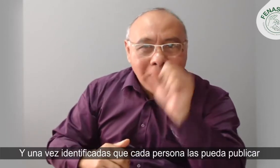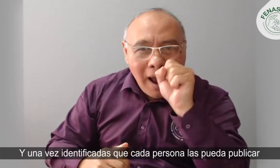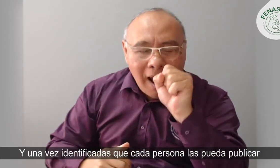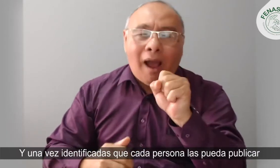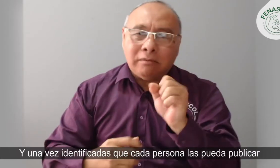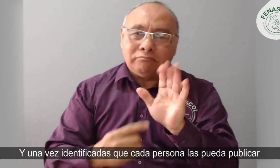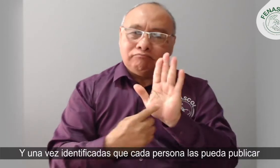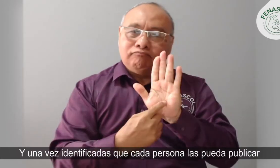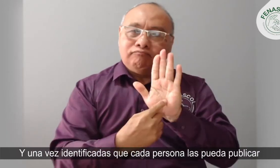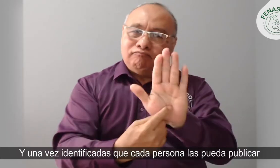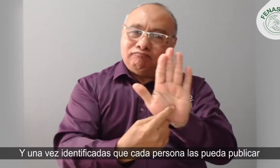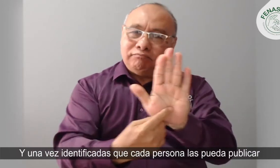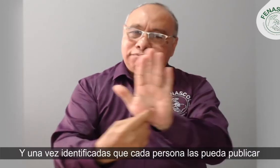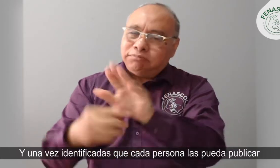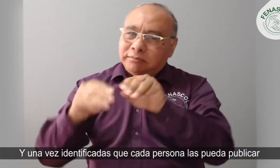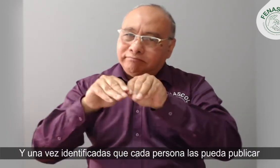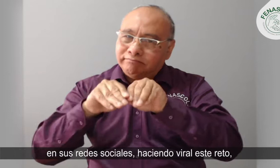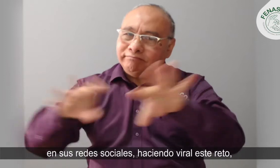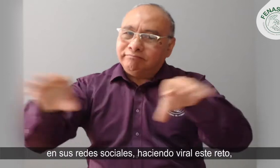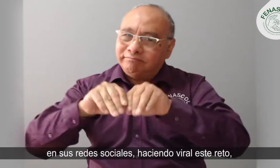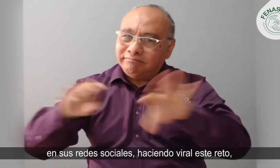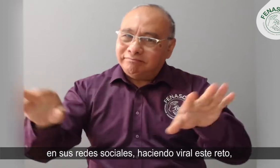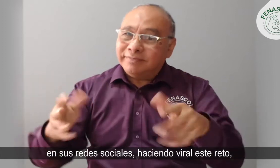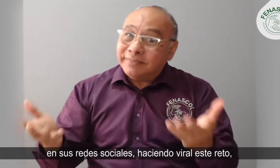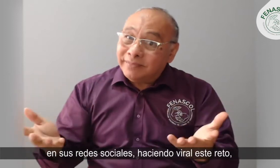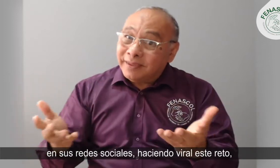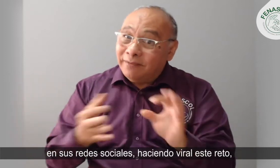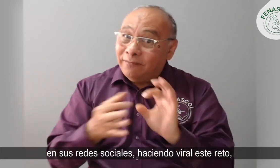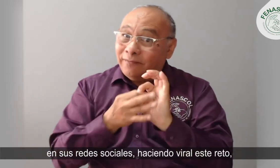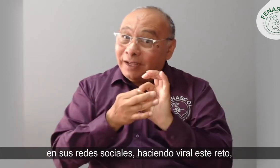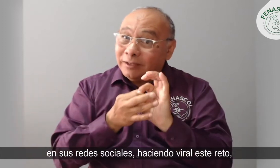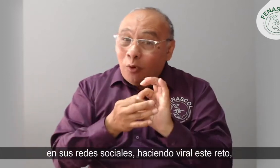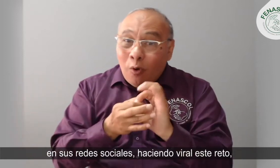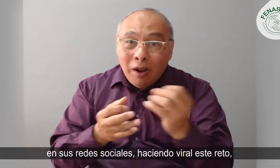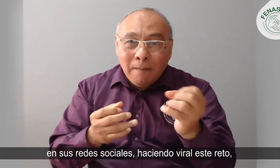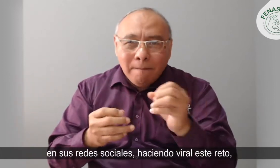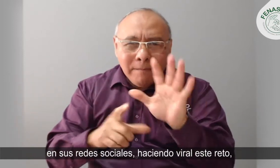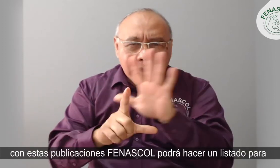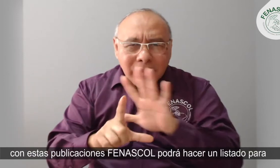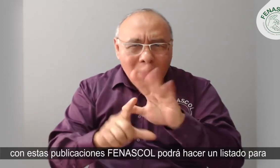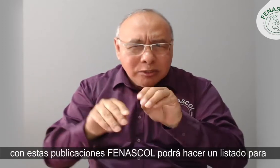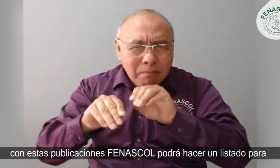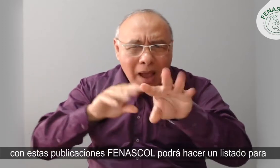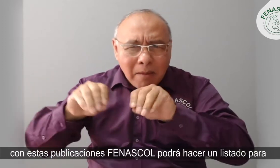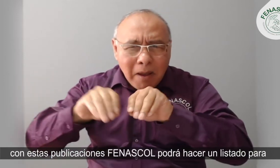identificadas, que cada persona las pueda publicar en sus redes sociales, haciendo viral este reto. Con estas publicaciones,